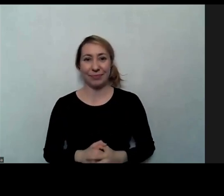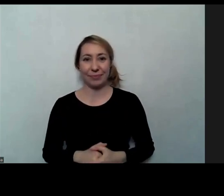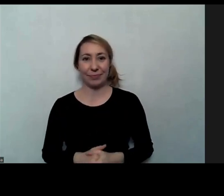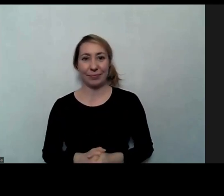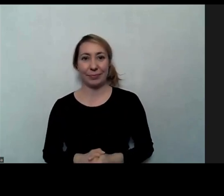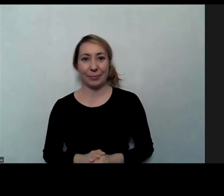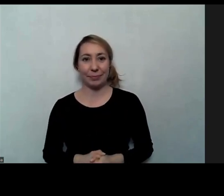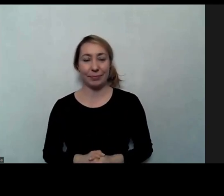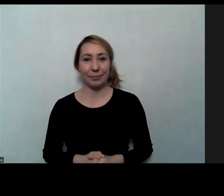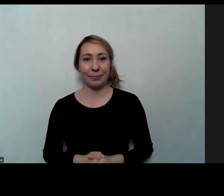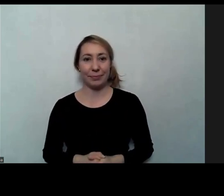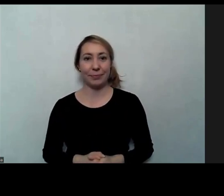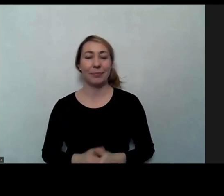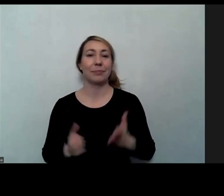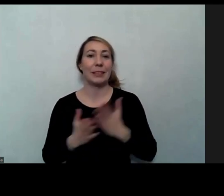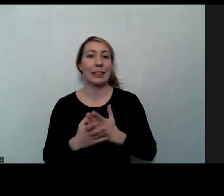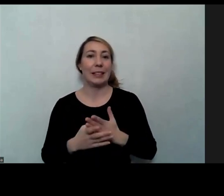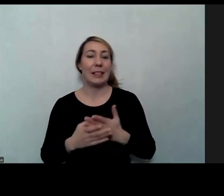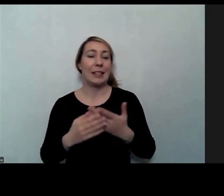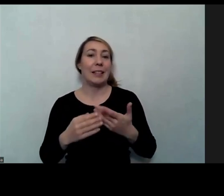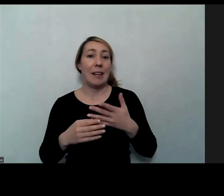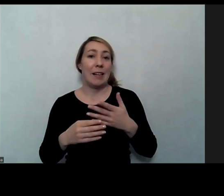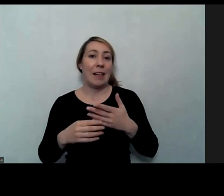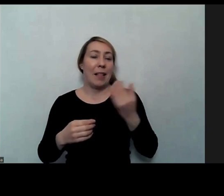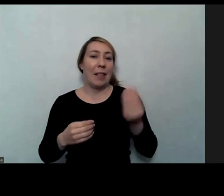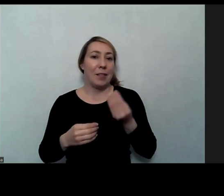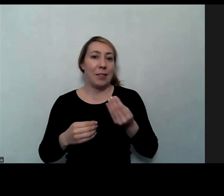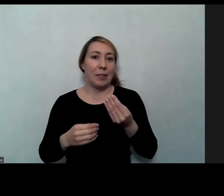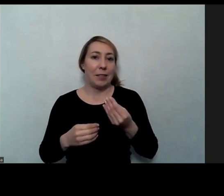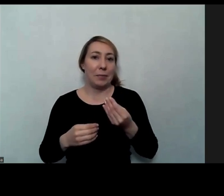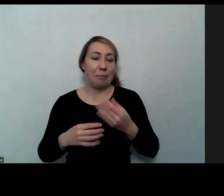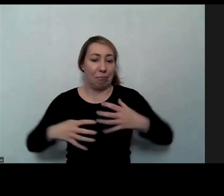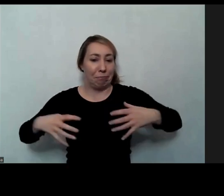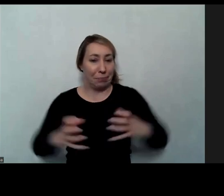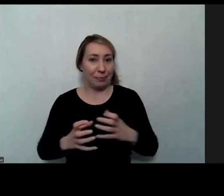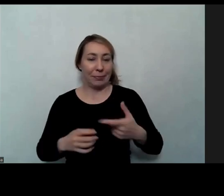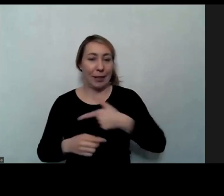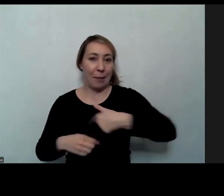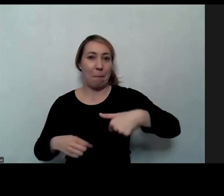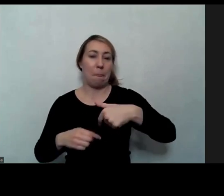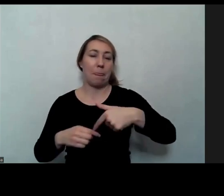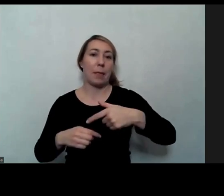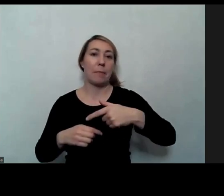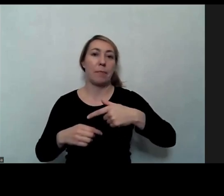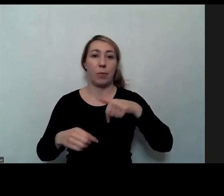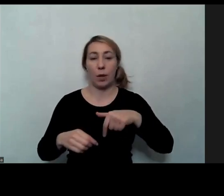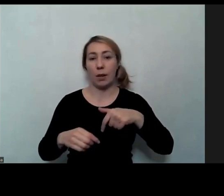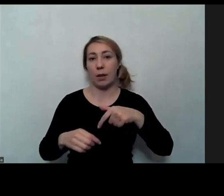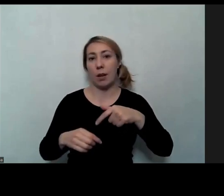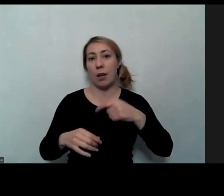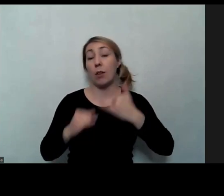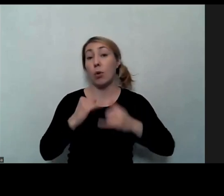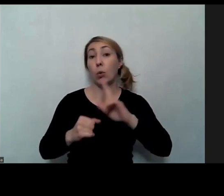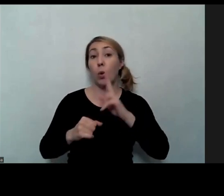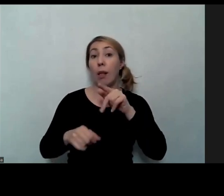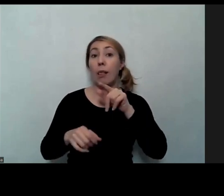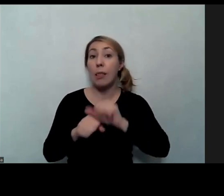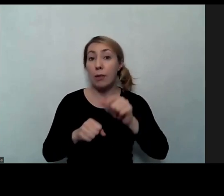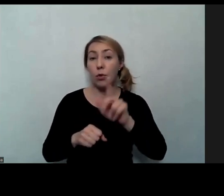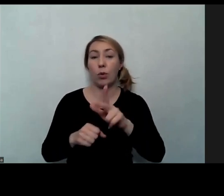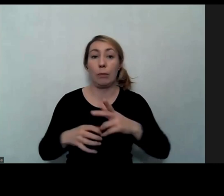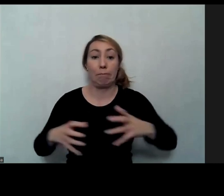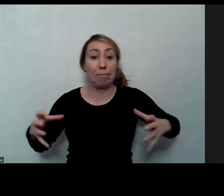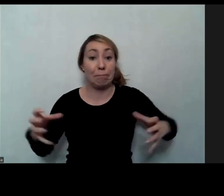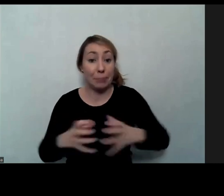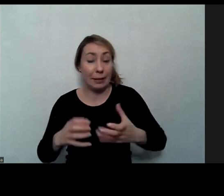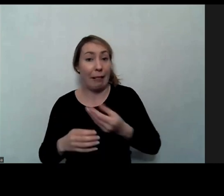W ramach zwierania szyków, to może się zaoferuję jako platformę komunikacyjną, jeśli jest tutaj ktoś, któraś z pań ma ochotę zewrzeć